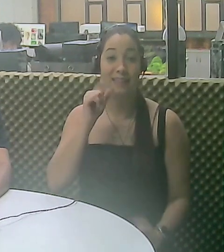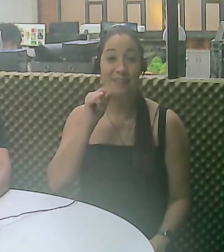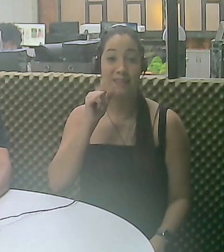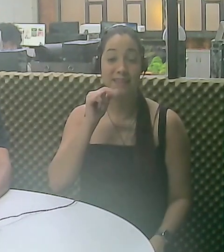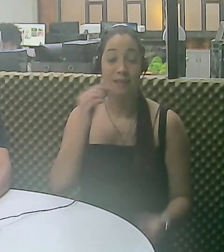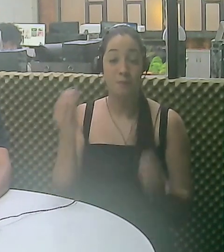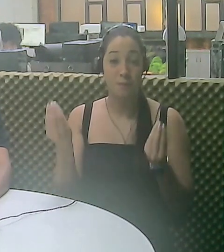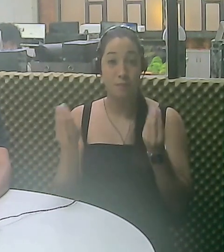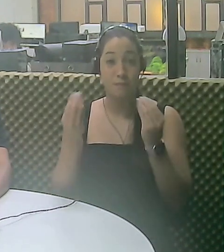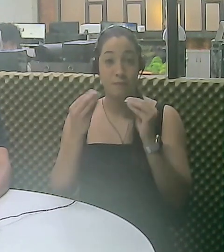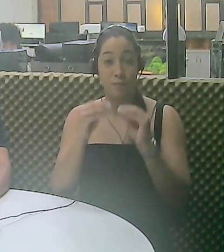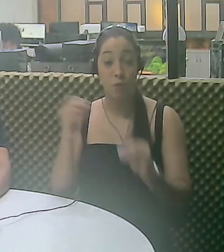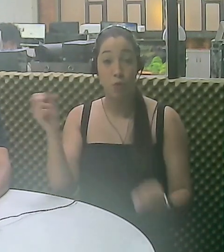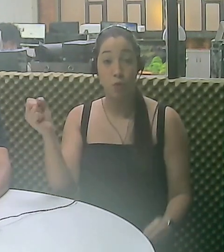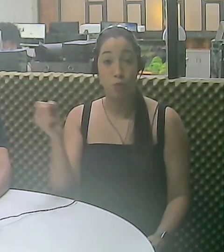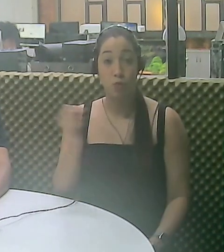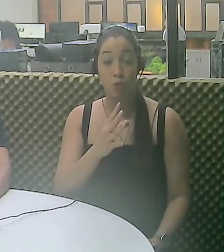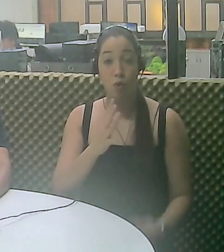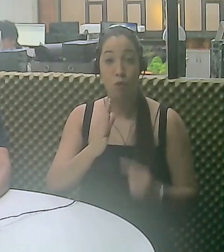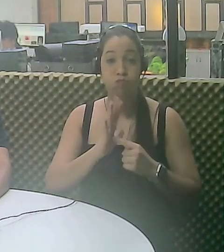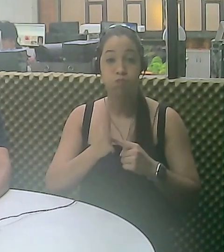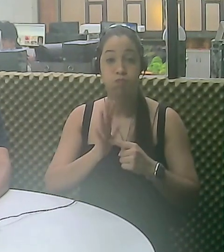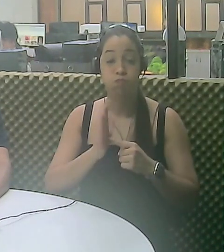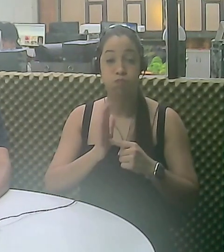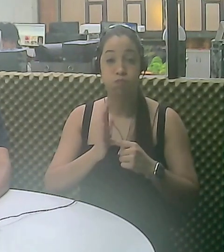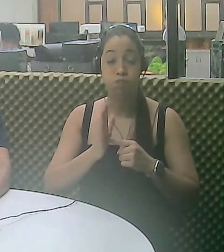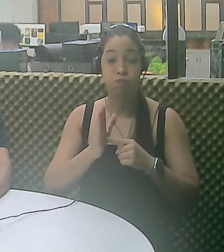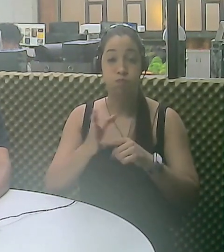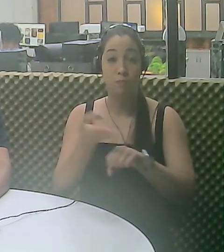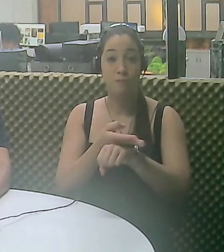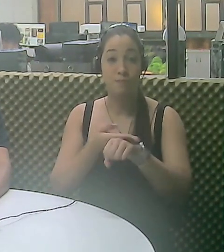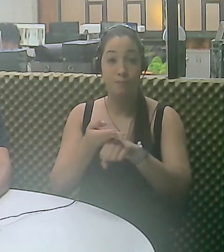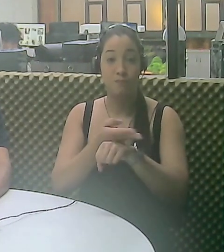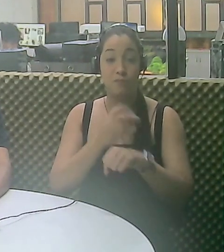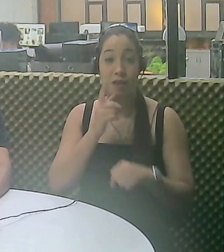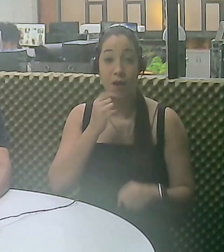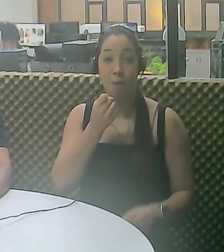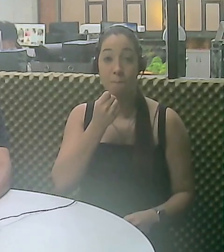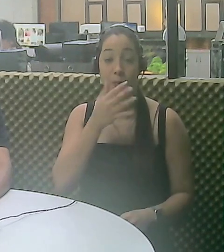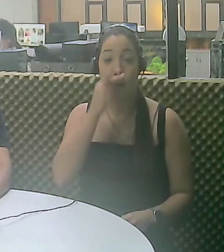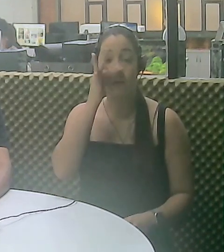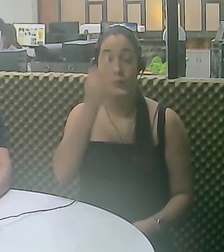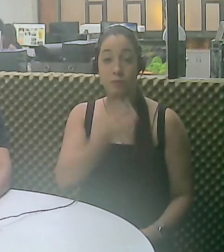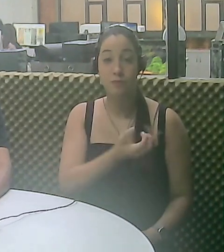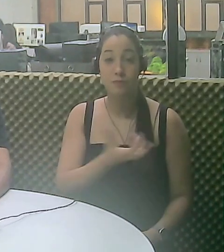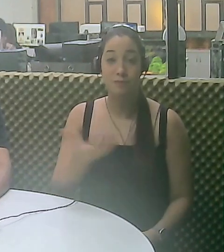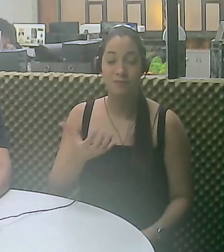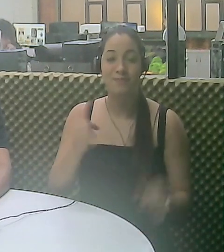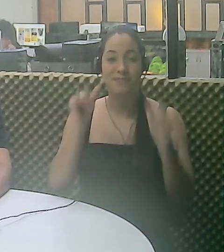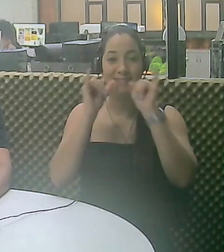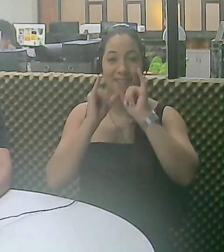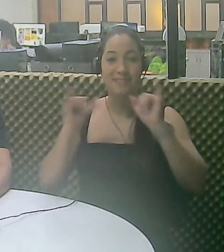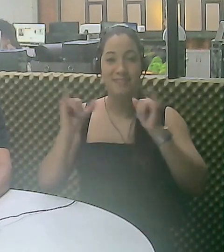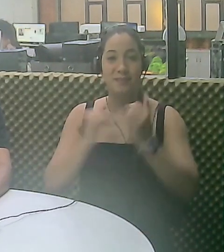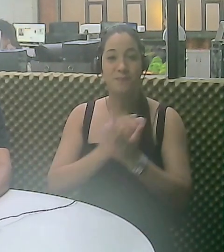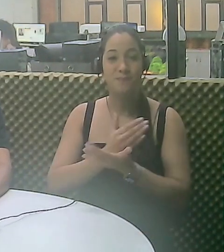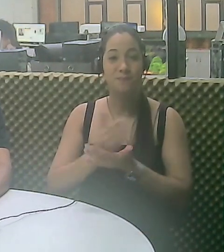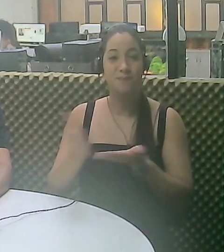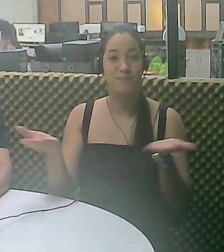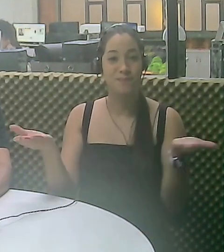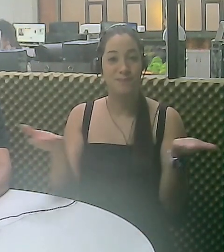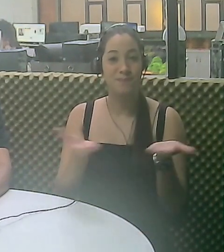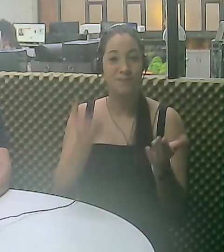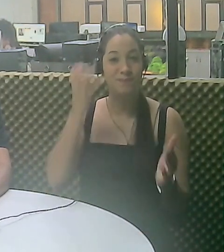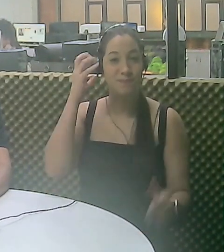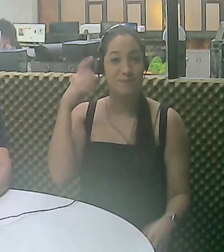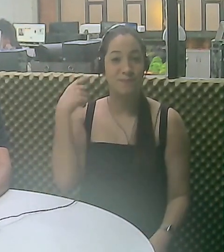realiza a instalação de um novo gerador na estação de tratamento de água Bom Jardim. Essas e outras notícias a partir de